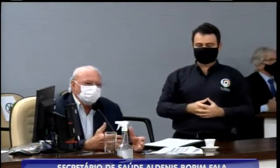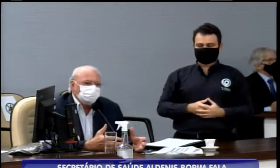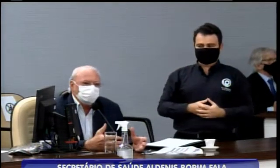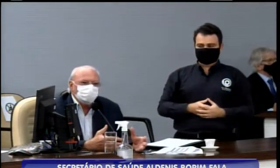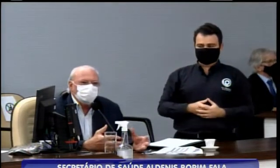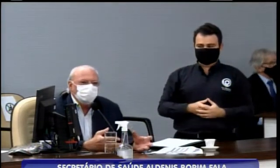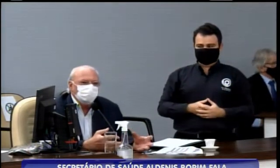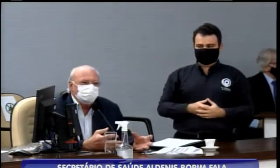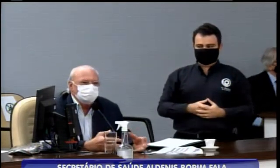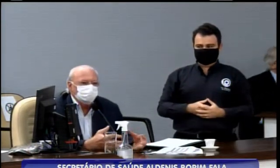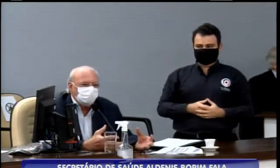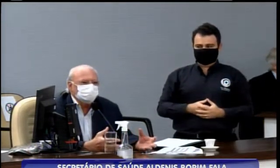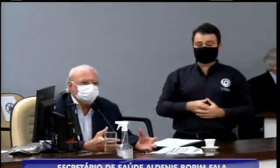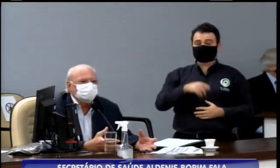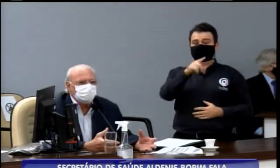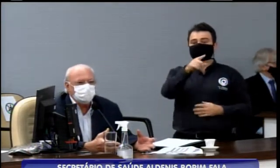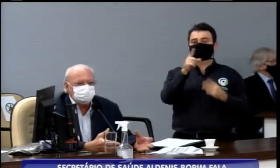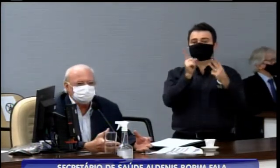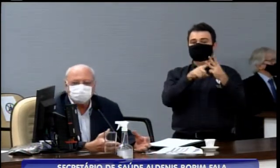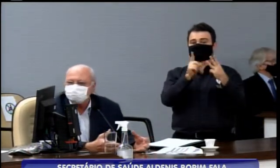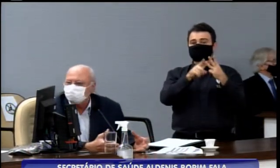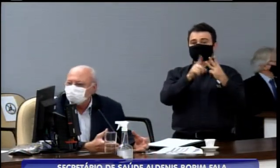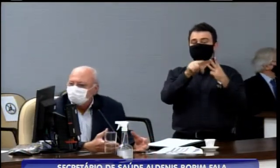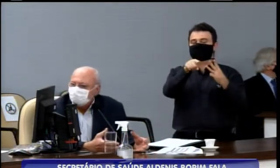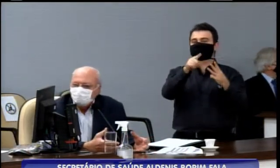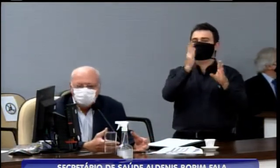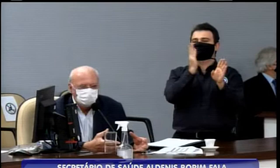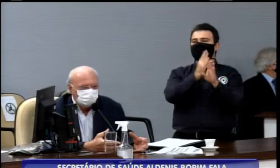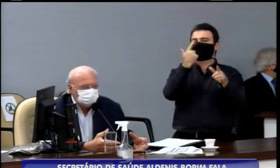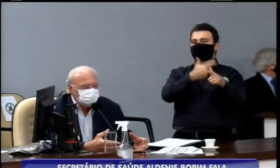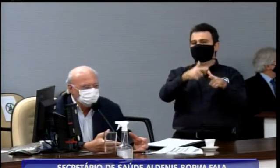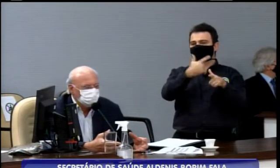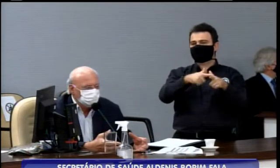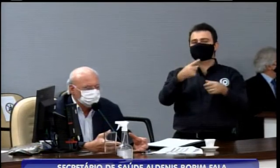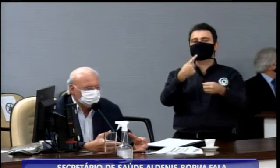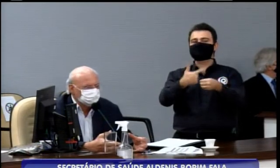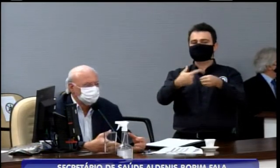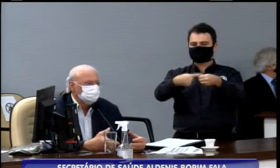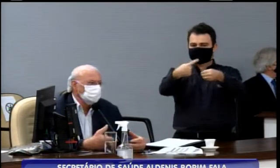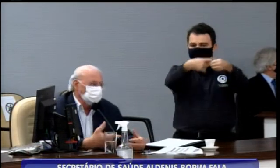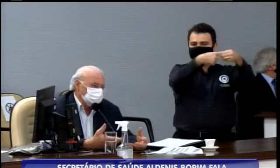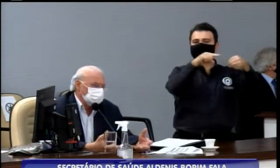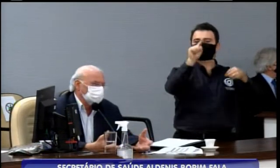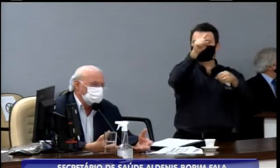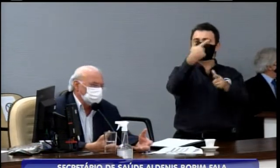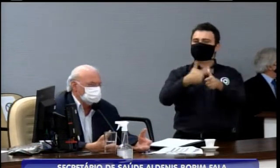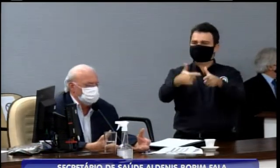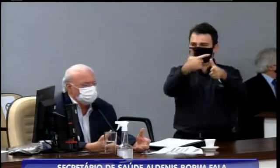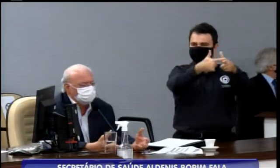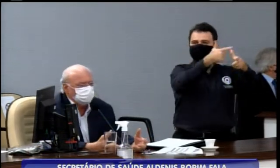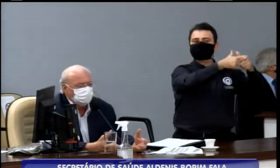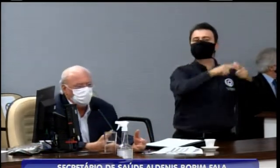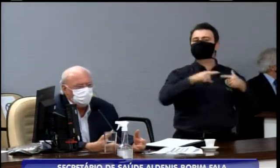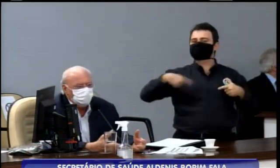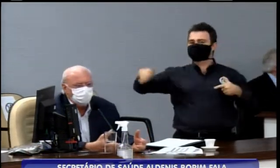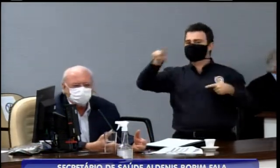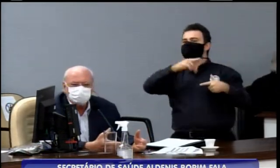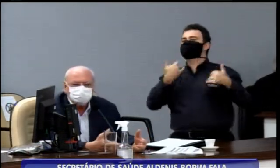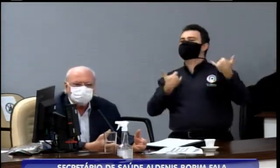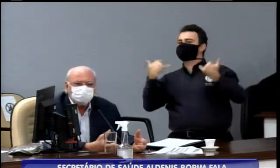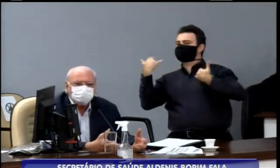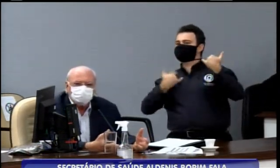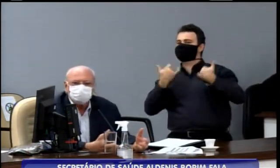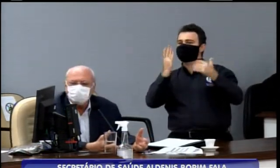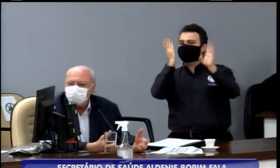porque está tendo problema em diversas cidades essa OS, que a gente tem acesso, e